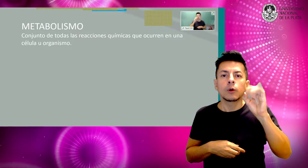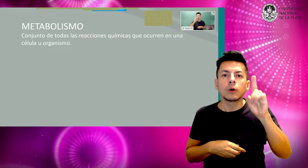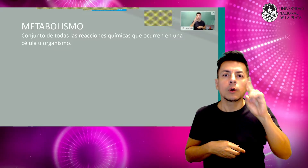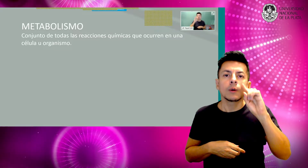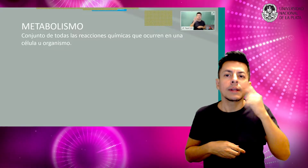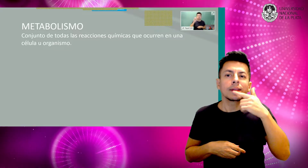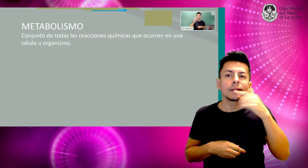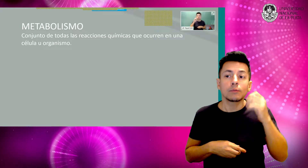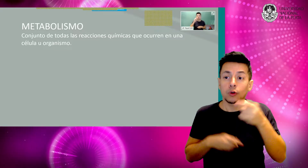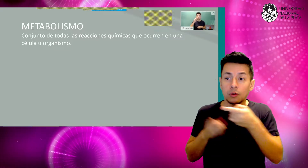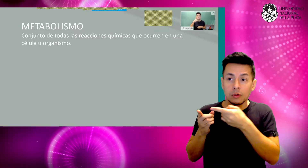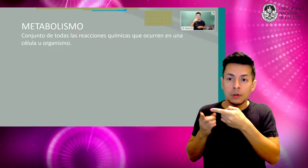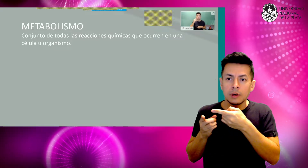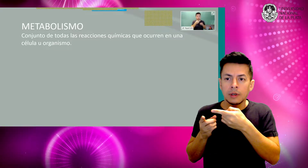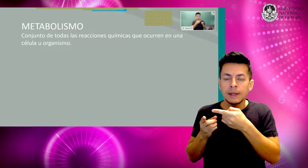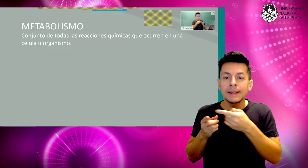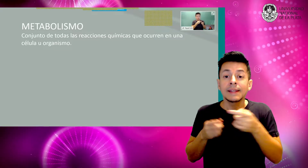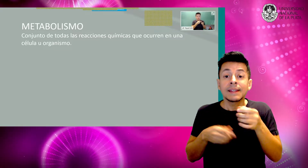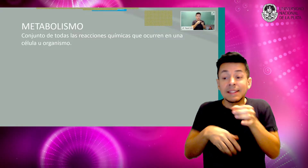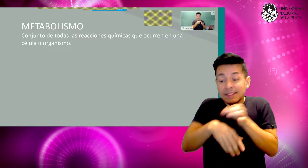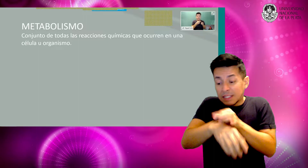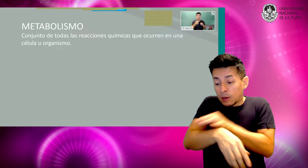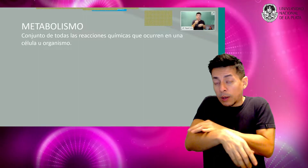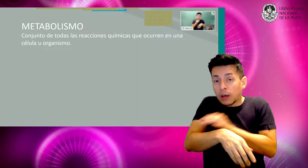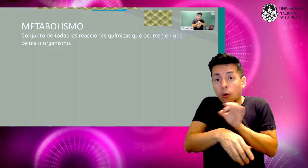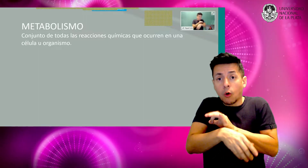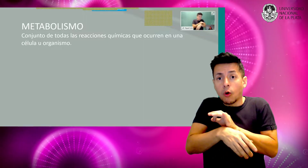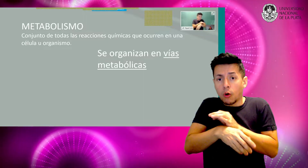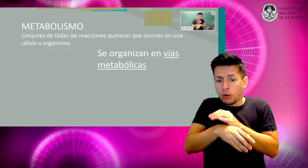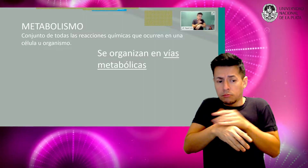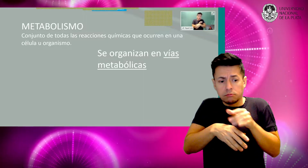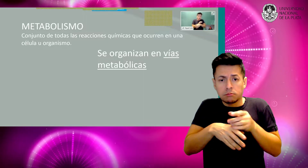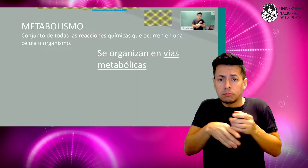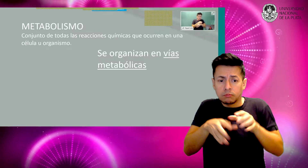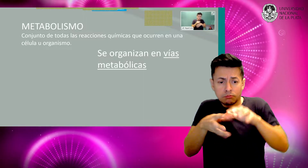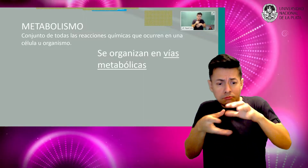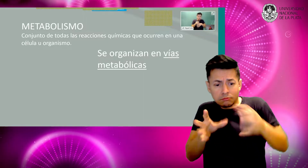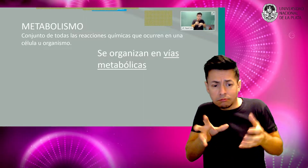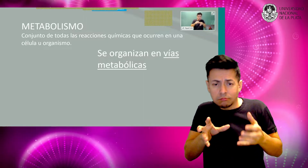una célula o todo un organismo, ¿sí?